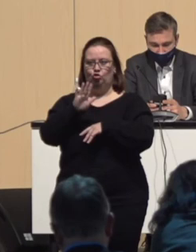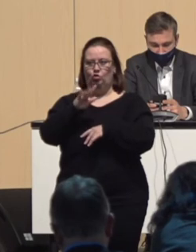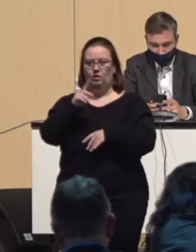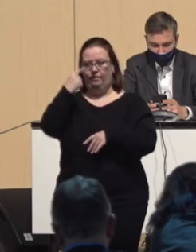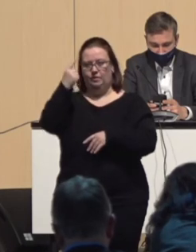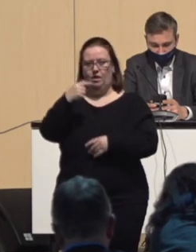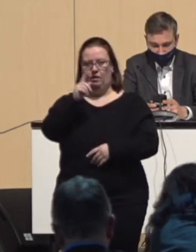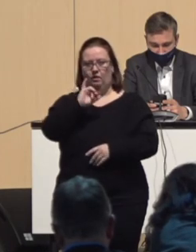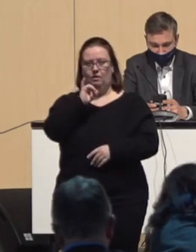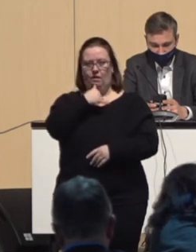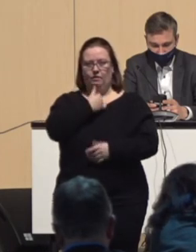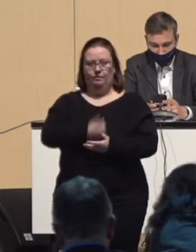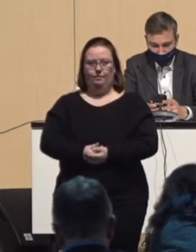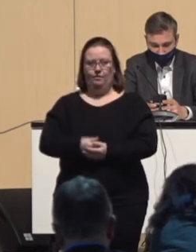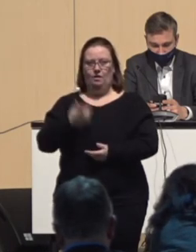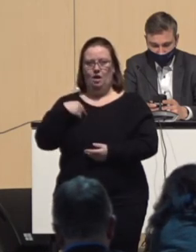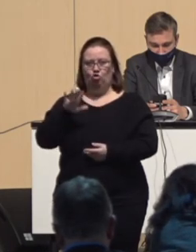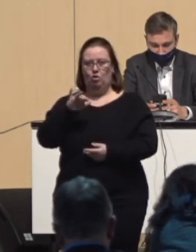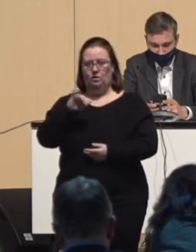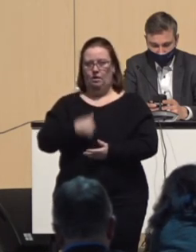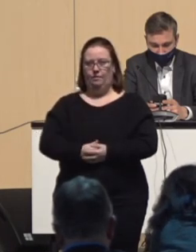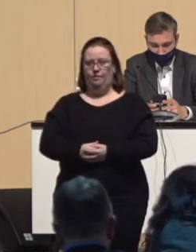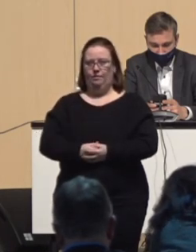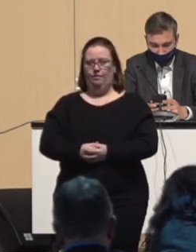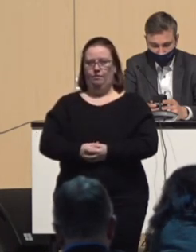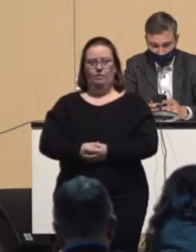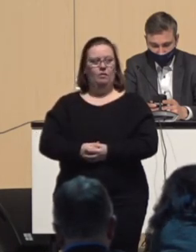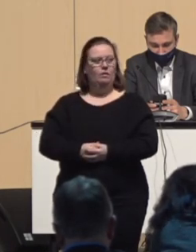Schulte-Wissermann, Herr Schulze,